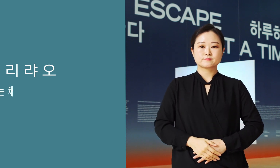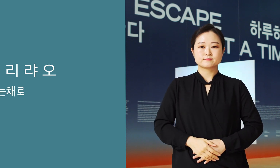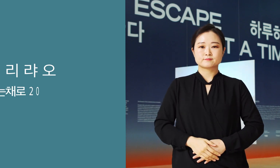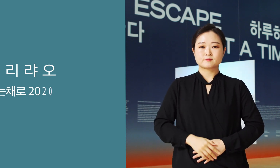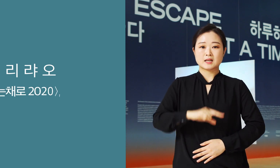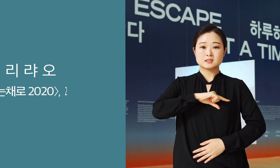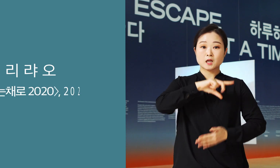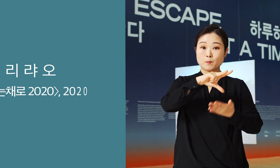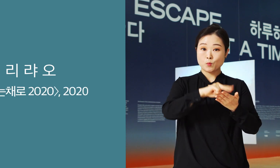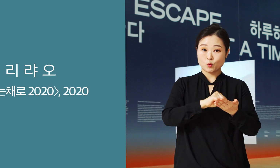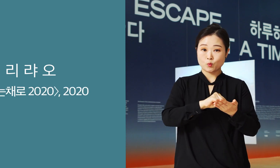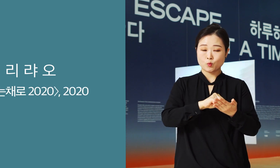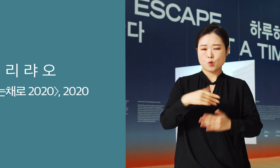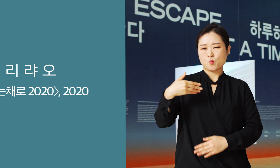모르는 채로 2020.